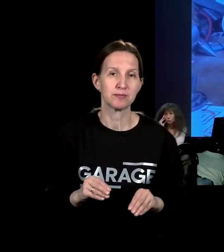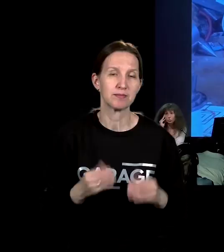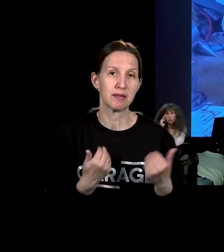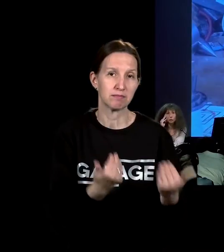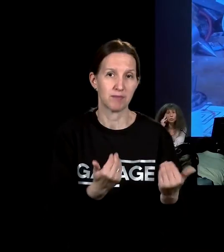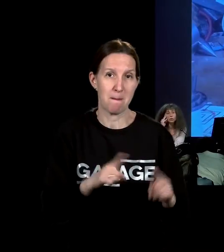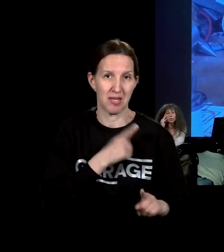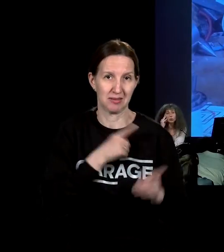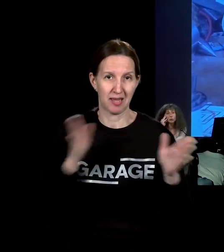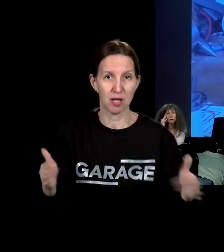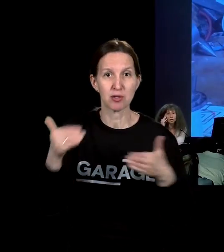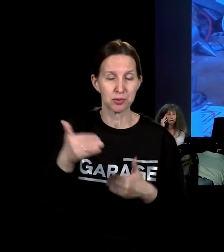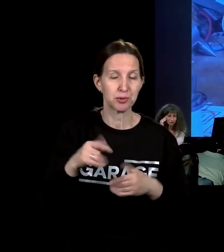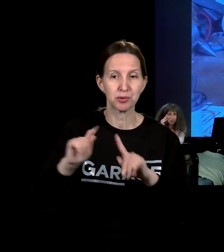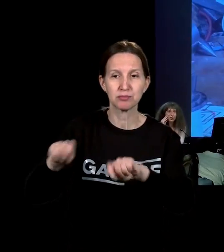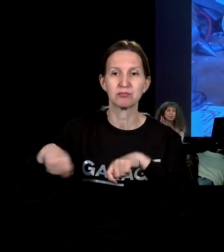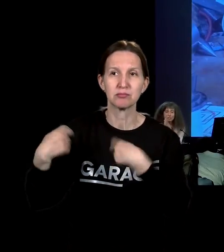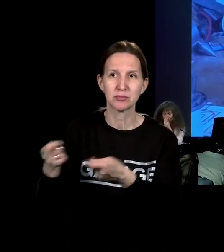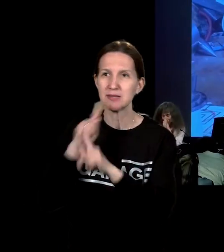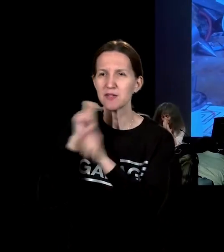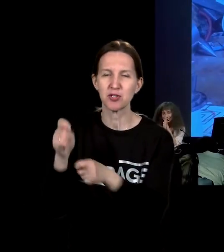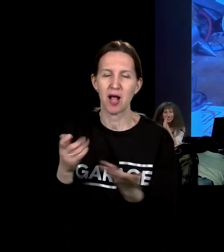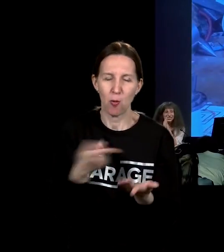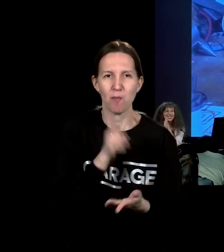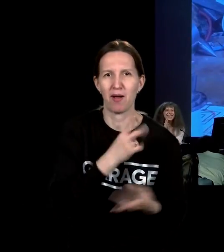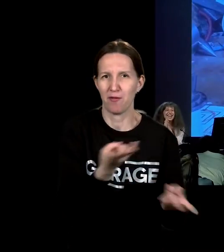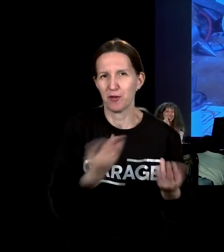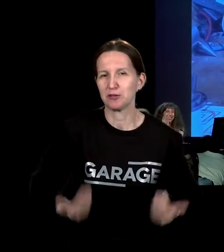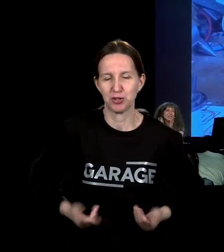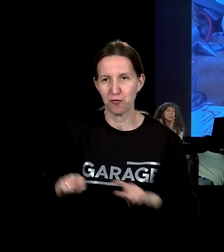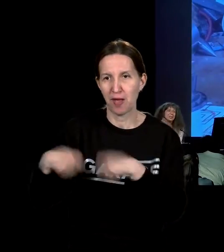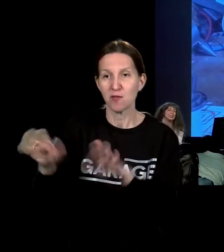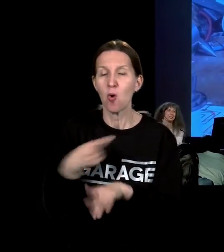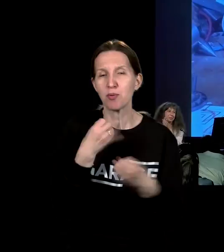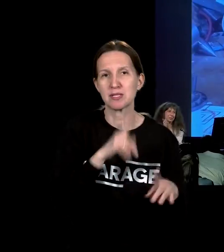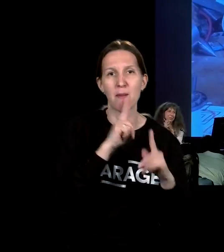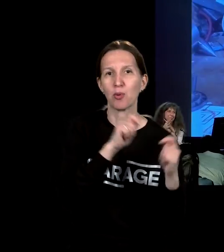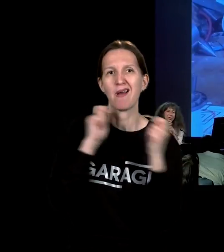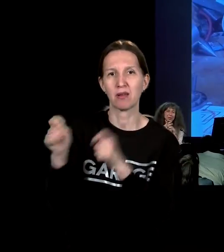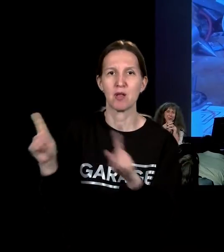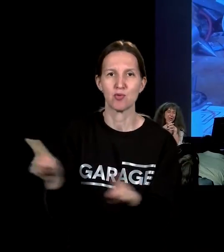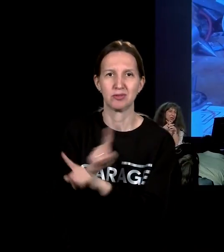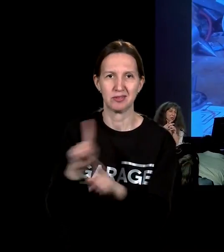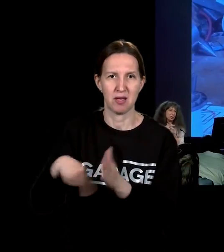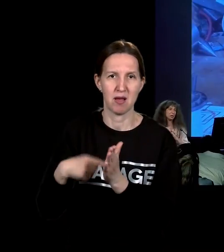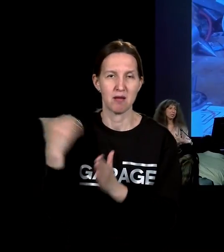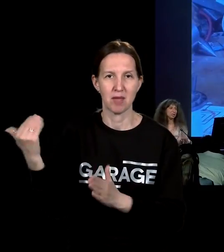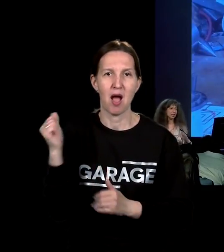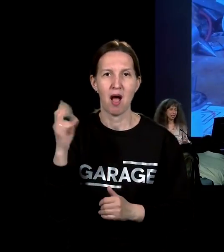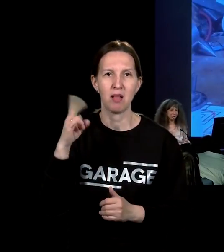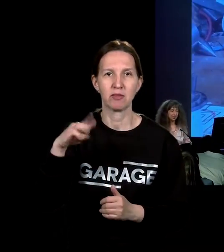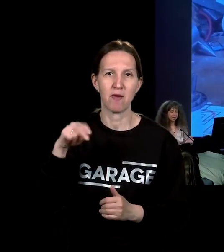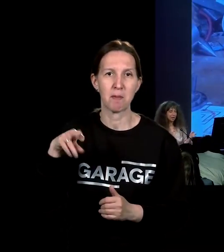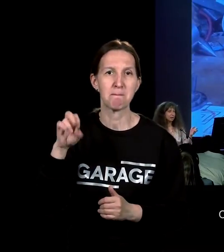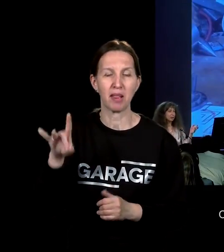всю эту свою мастерскую он завещал, художник жив, подарил музею антверпенскому в качестве